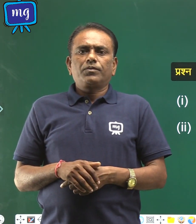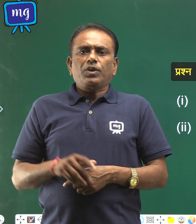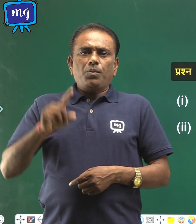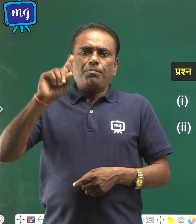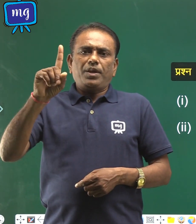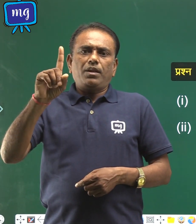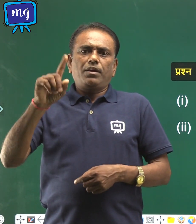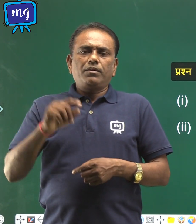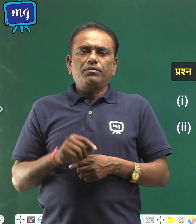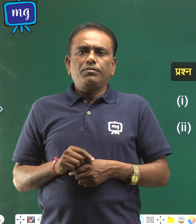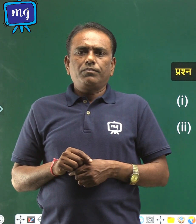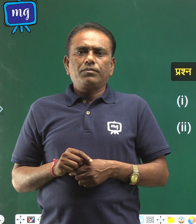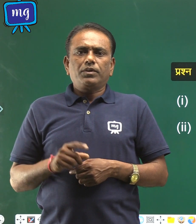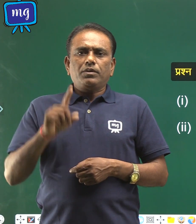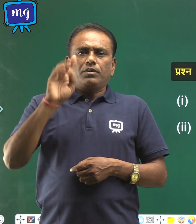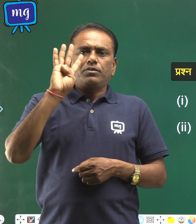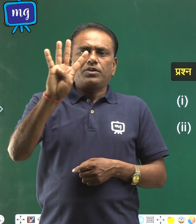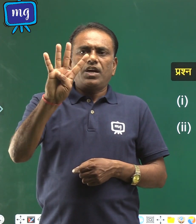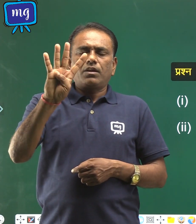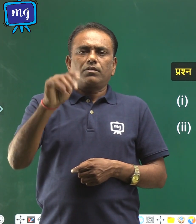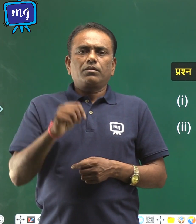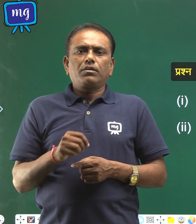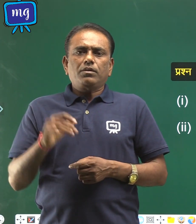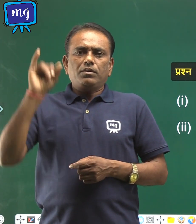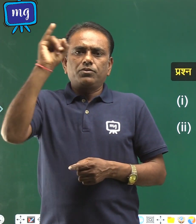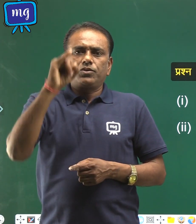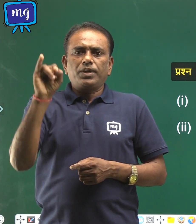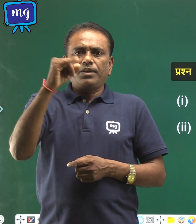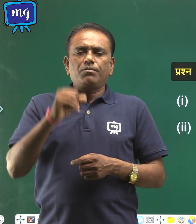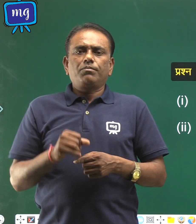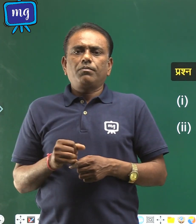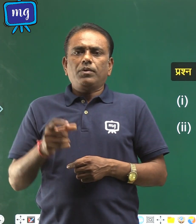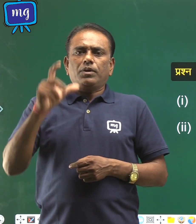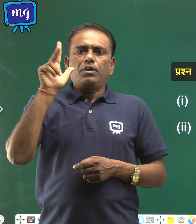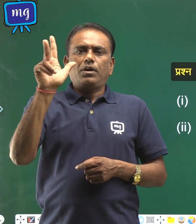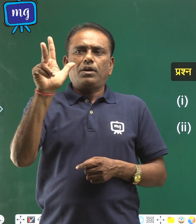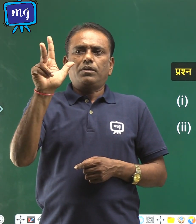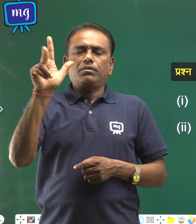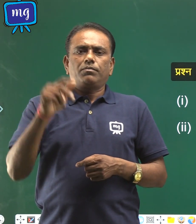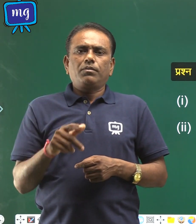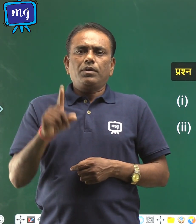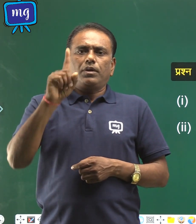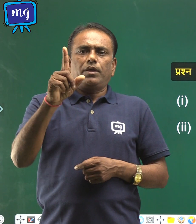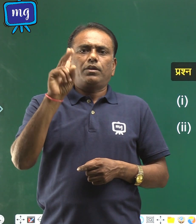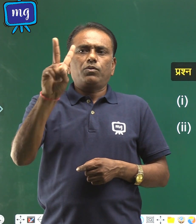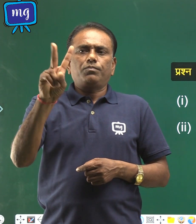पहला है 4, 6, 8,